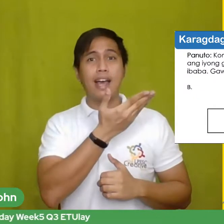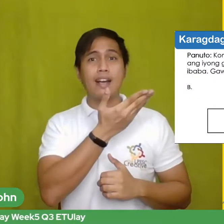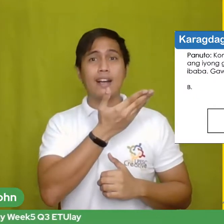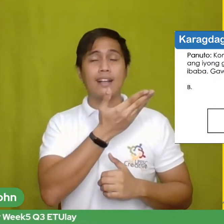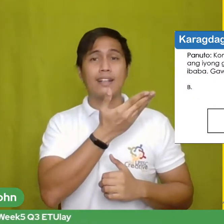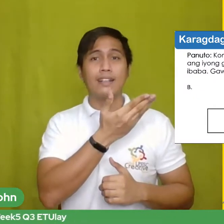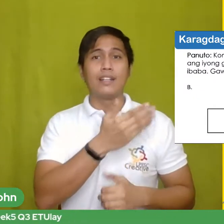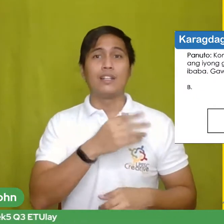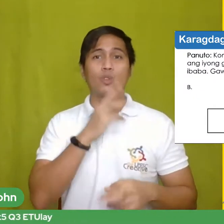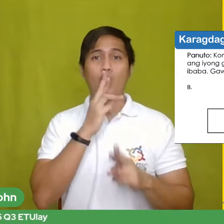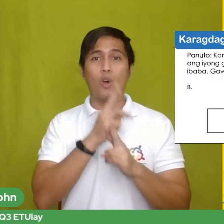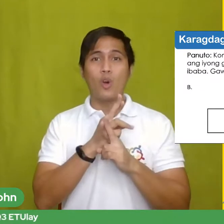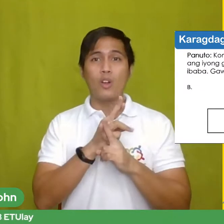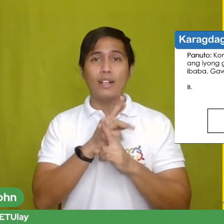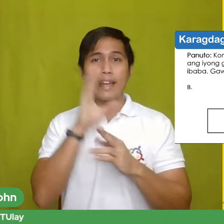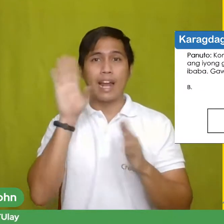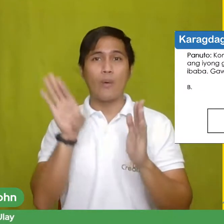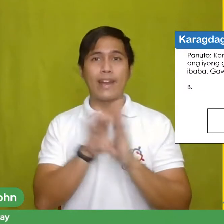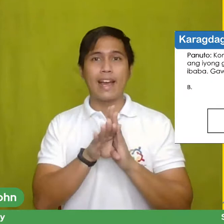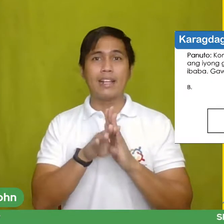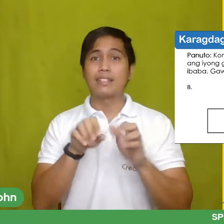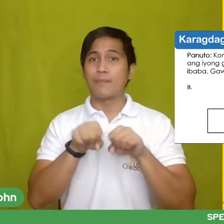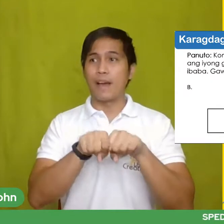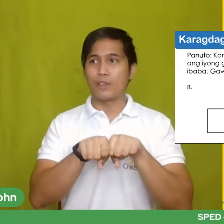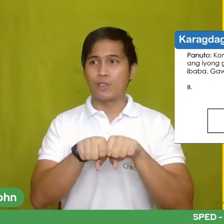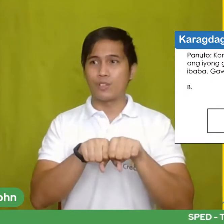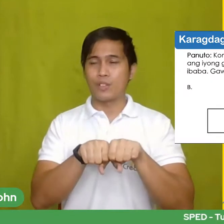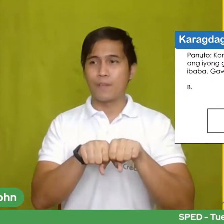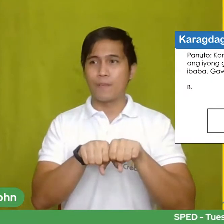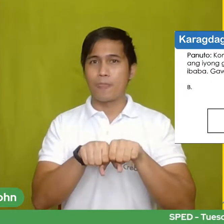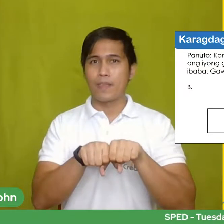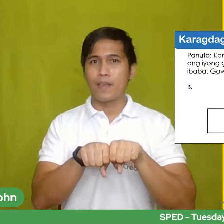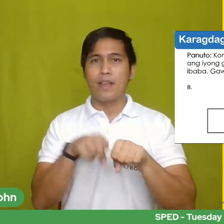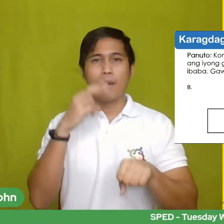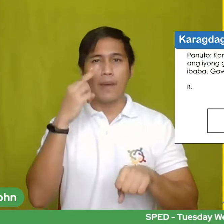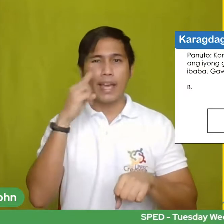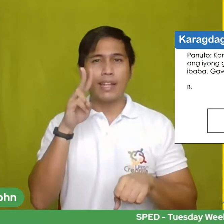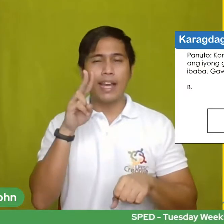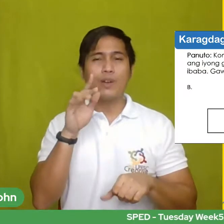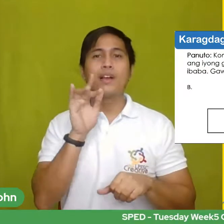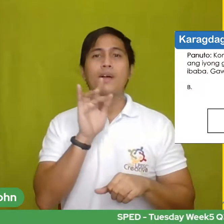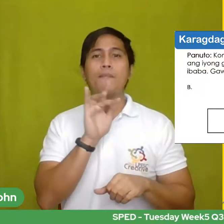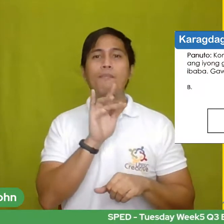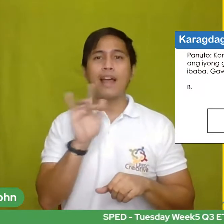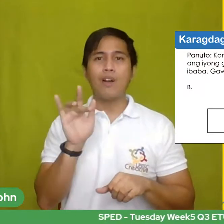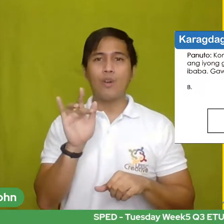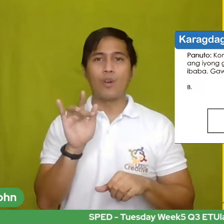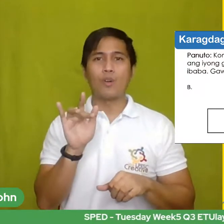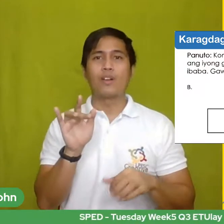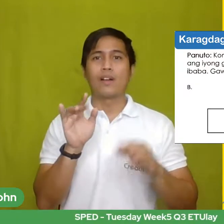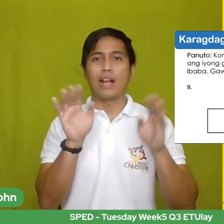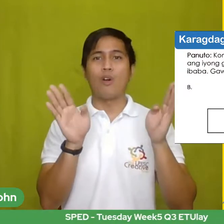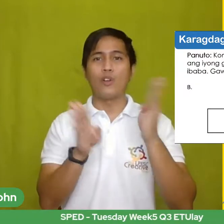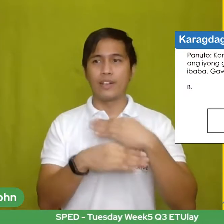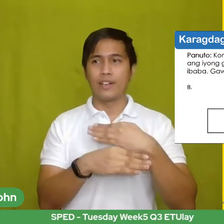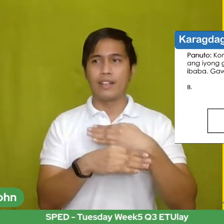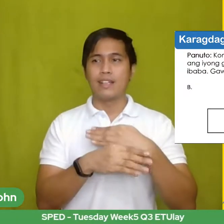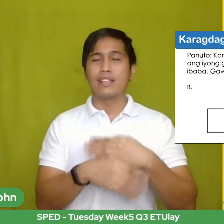ang totoong larawan ng sapatos. May makita kayong blanco kahon sa